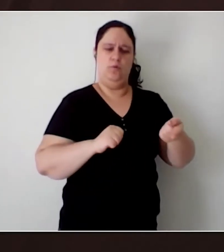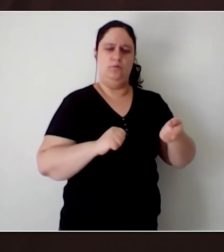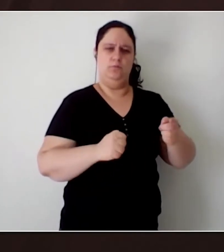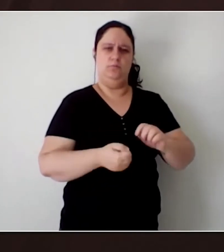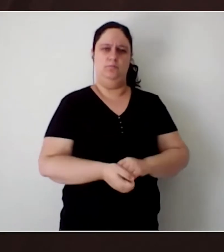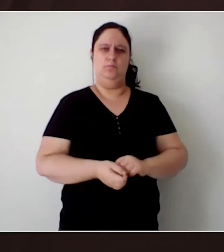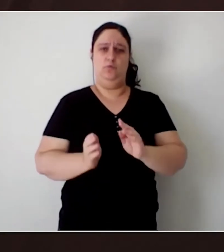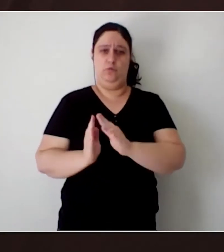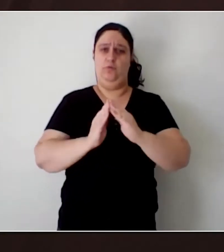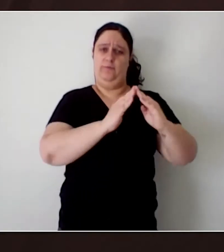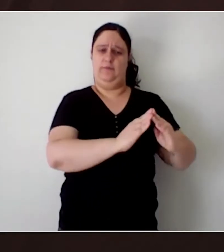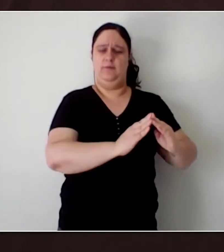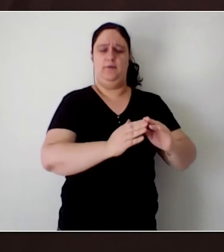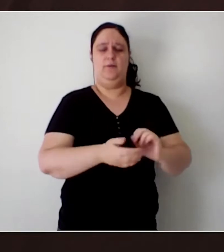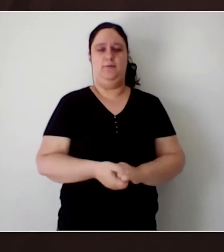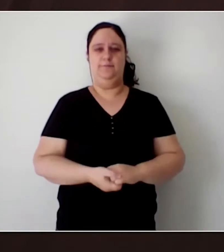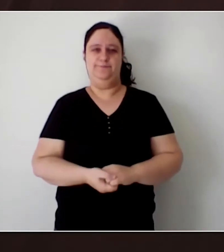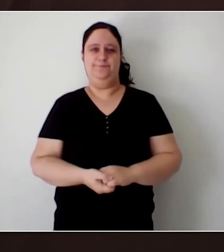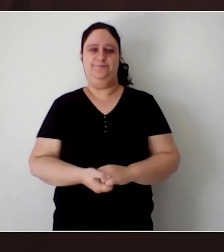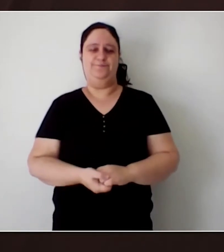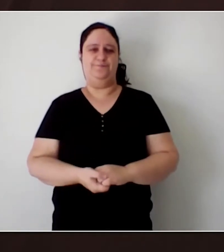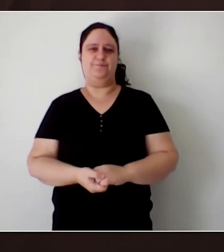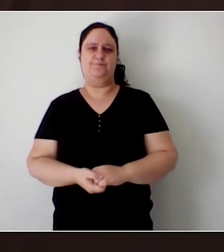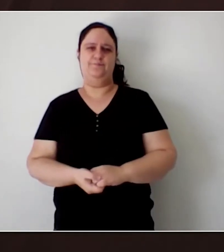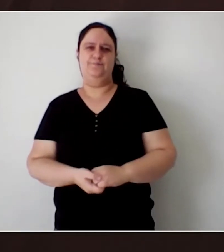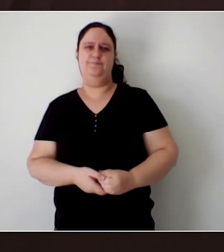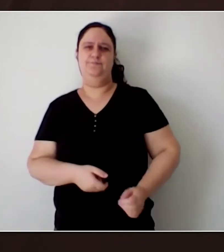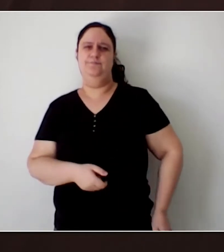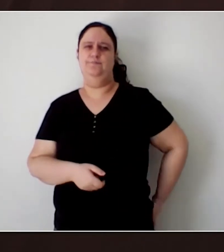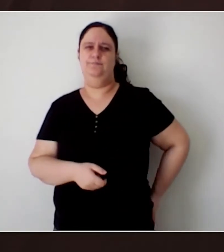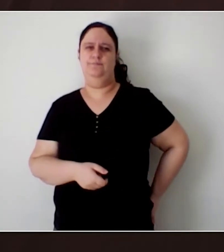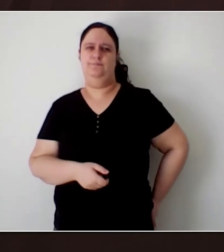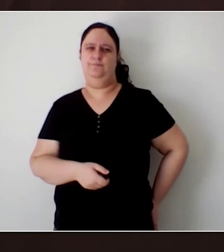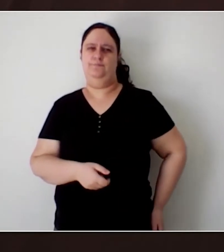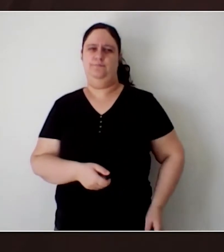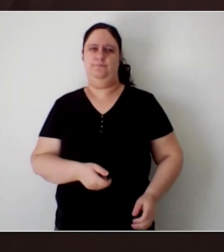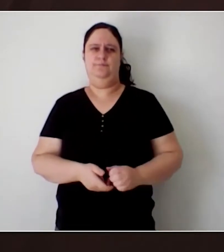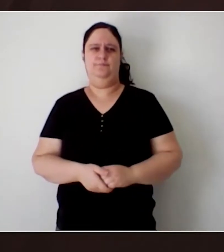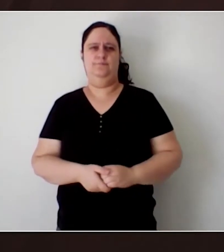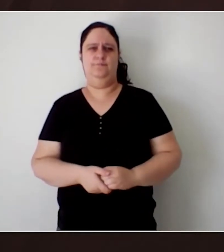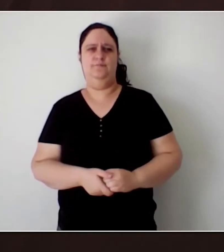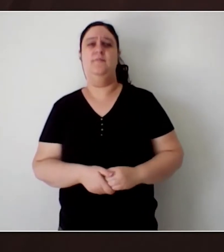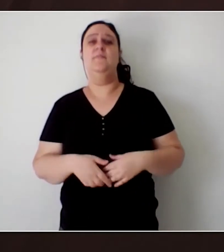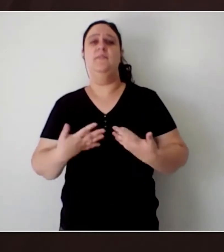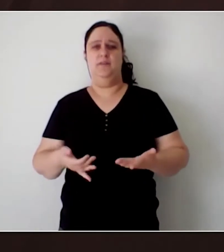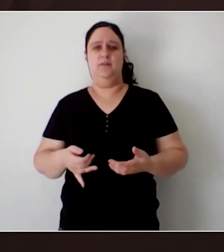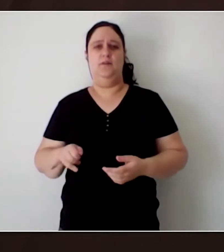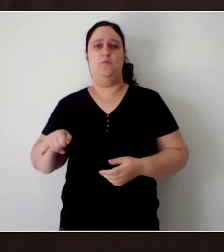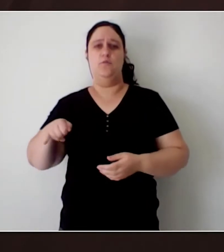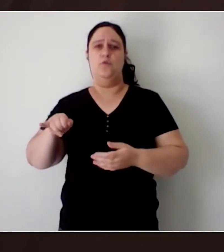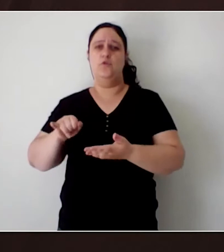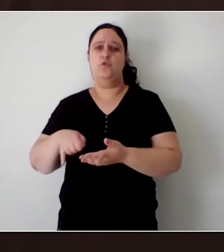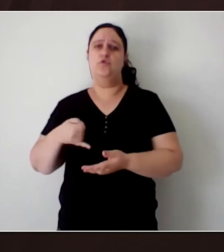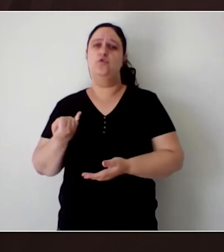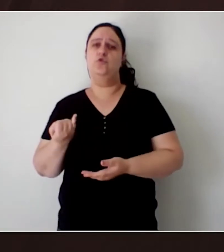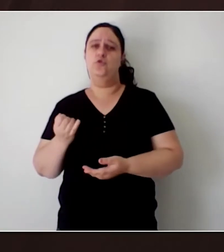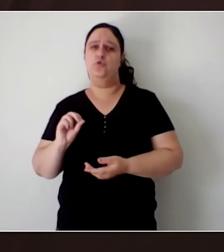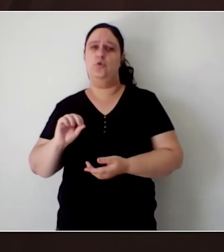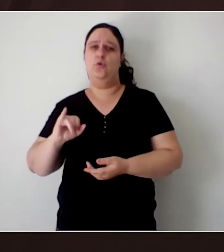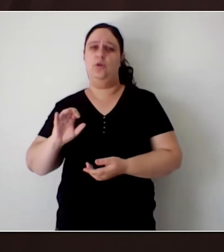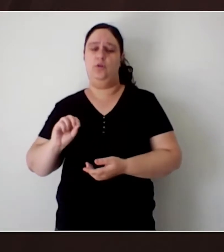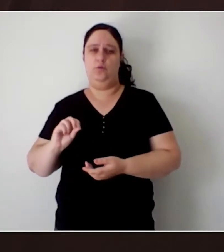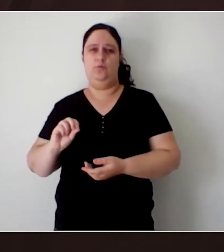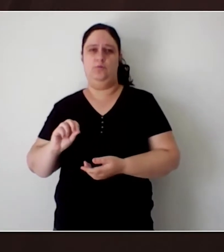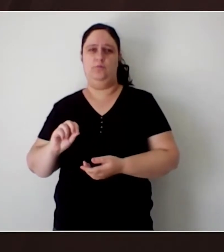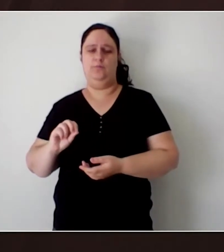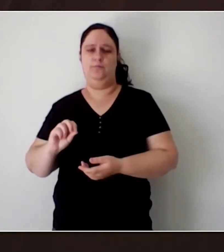Então, o joio é realmente uma erva nociva. A lei romana proibia a semeadura de joio em campo alheio,